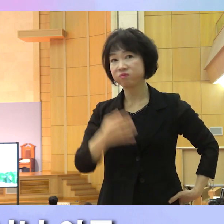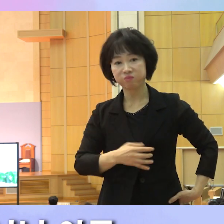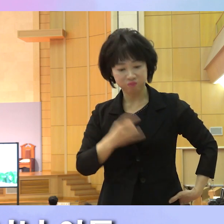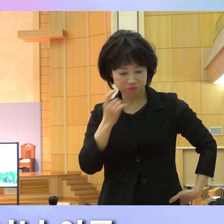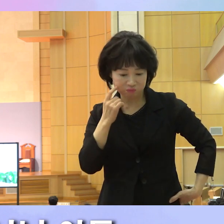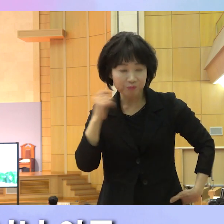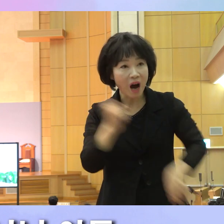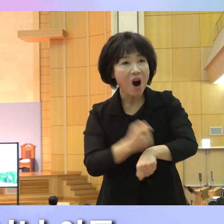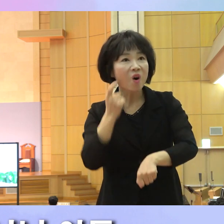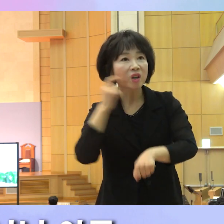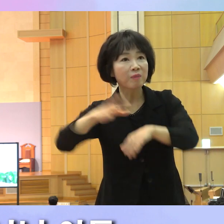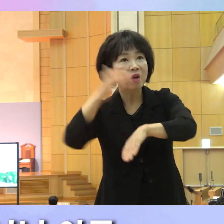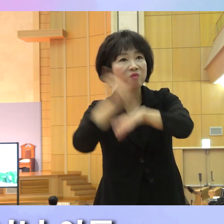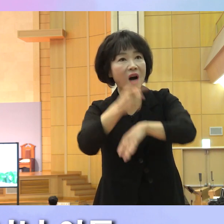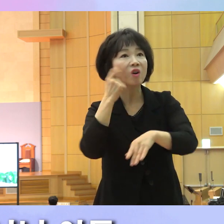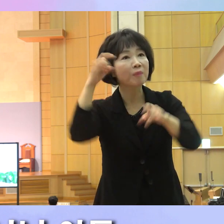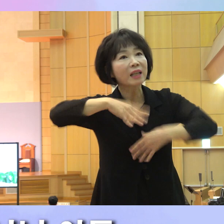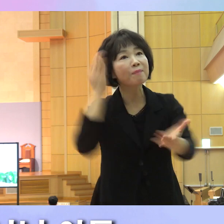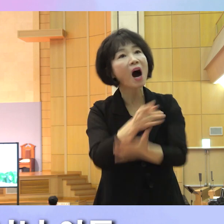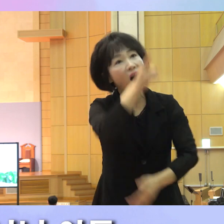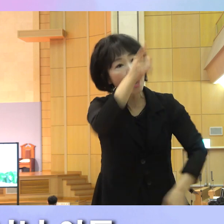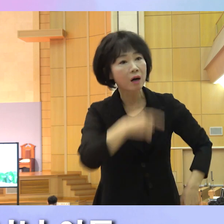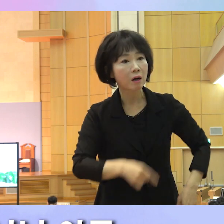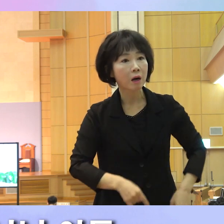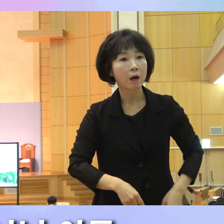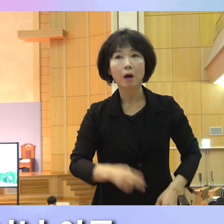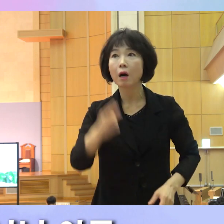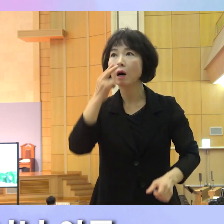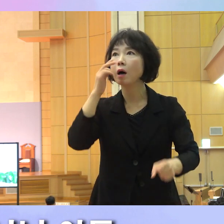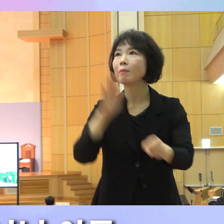우리를 속이고 있어. 왜 거짓말해?